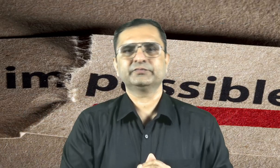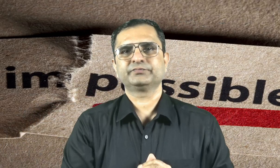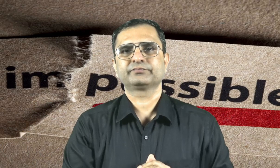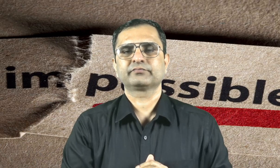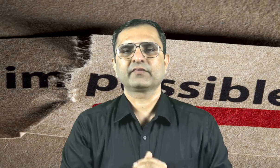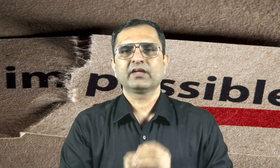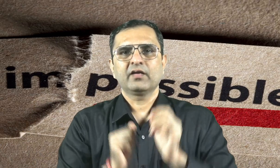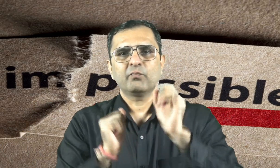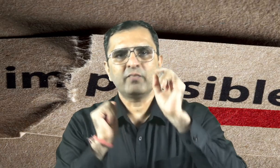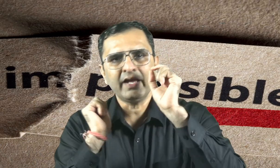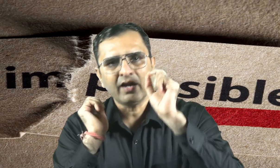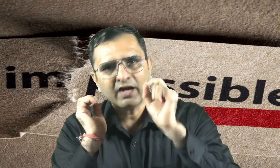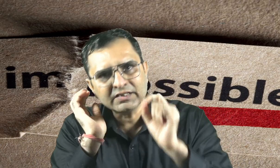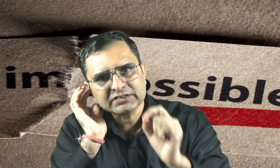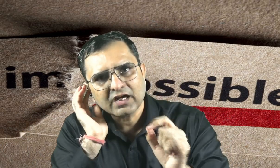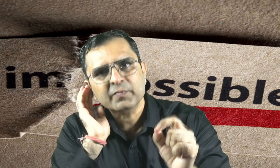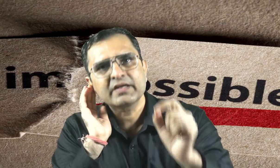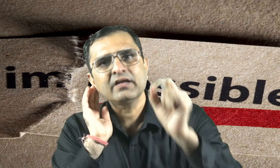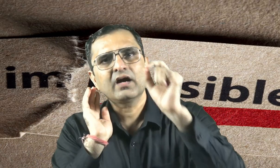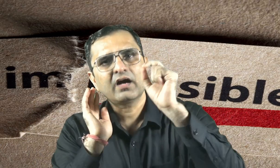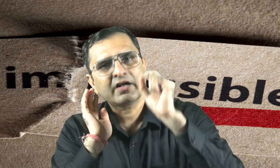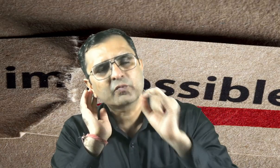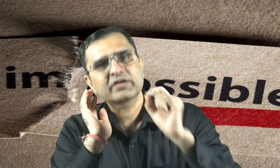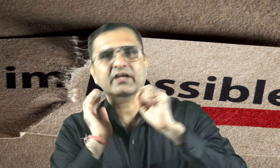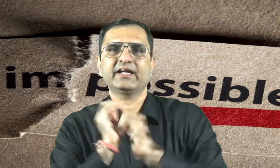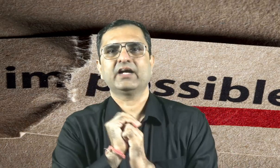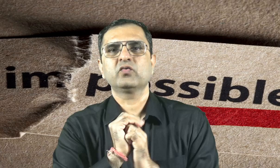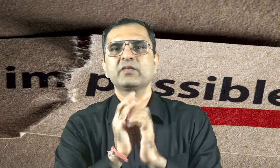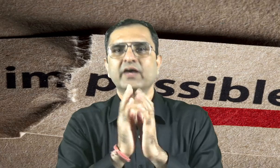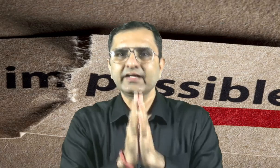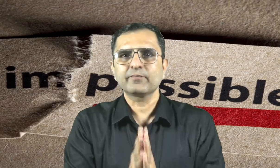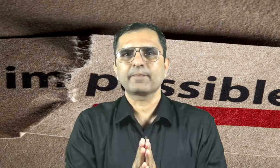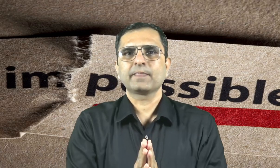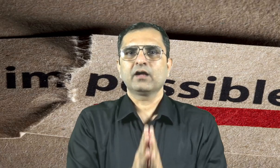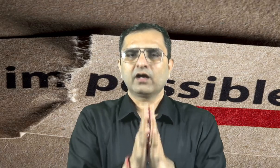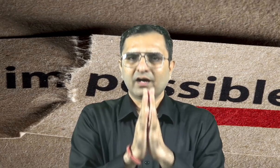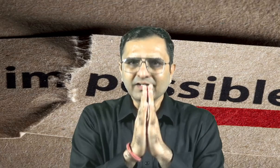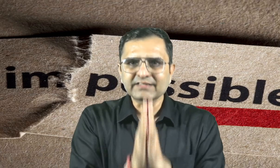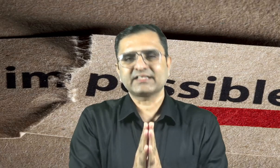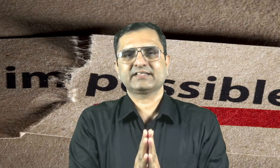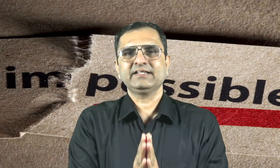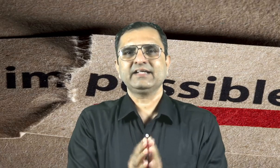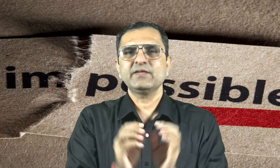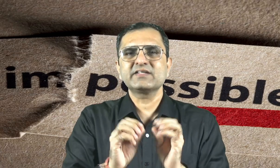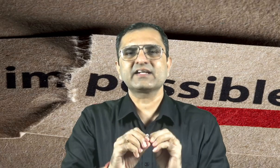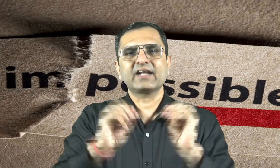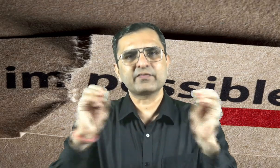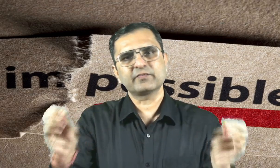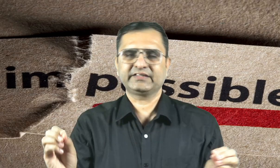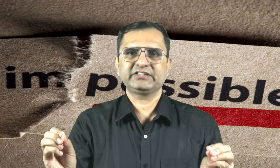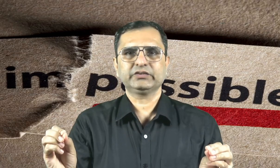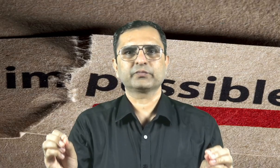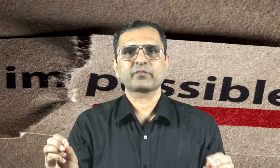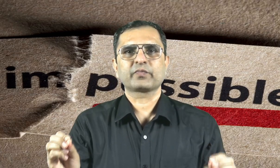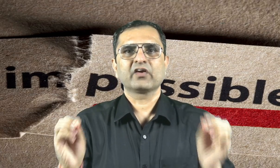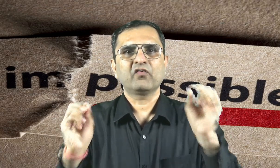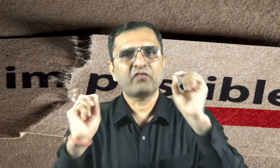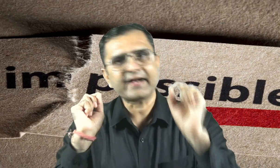वाला मैं आज आपकी आई ओपन करने आया हूं कि भाई अननेसेसरी इमेजिनरी लाइफ में मत जियो फैक्ट